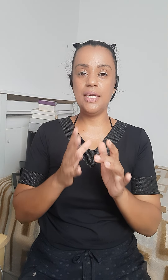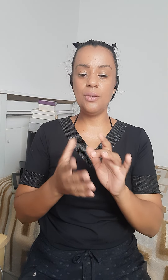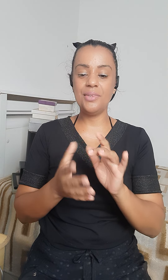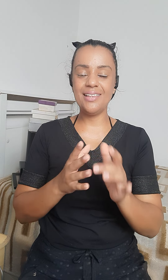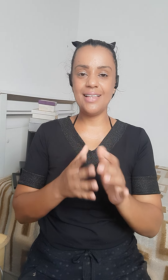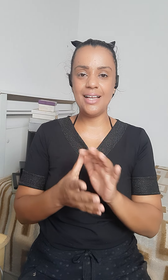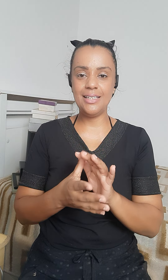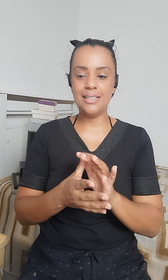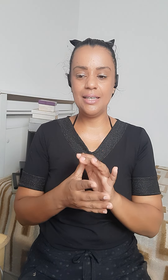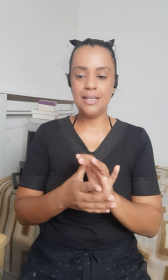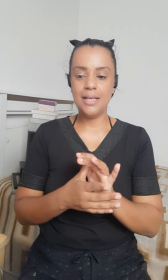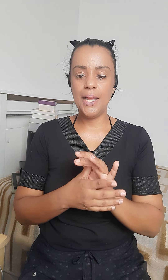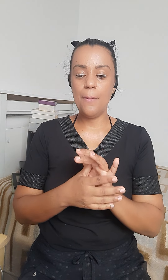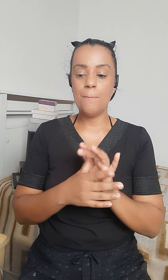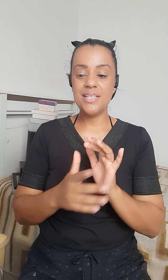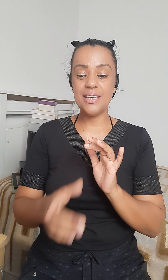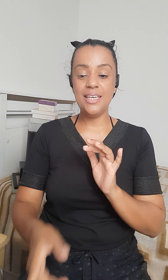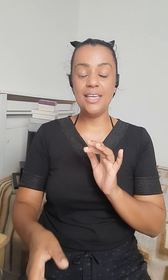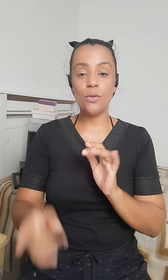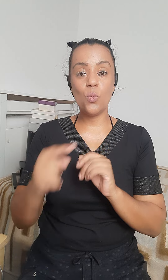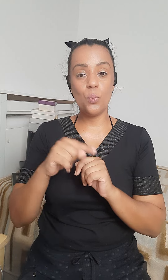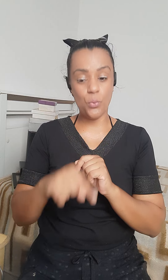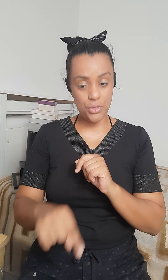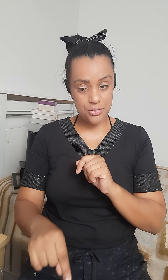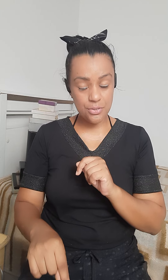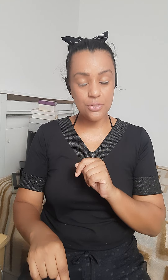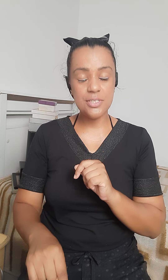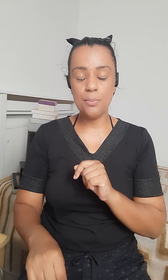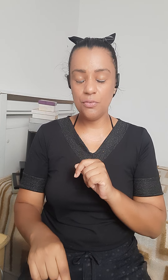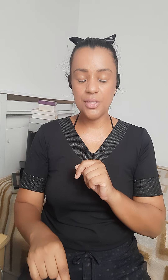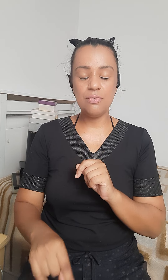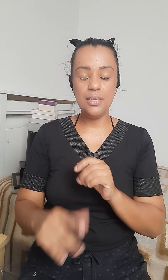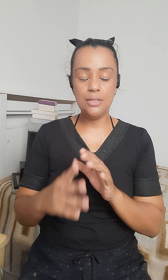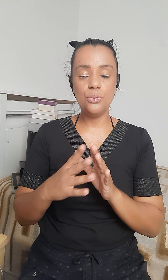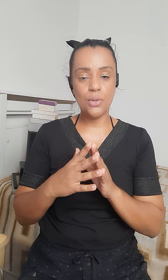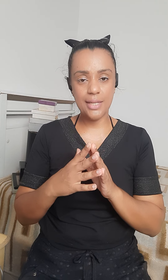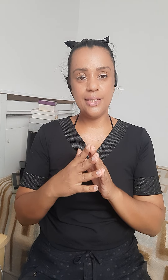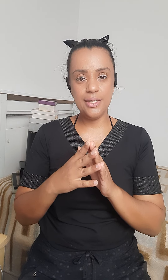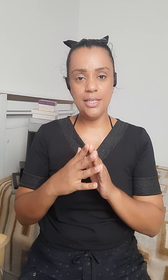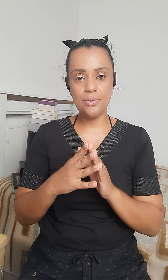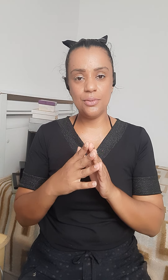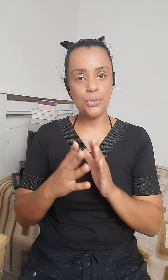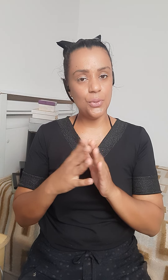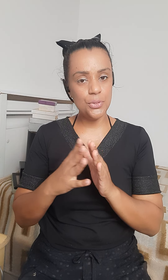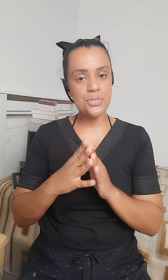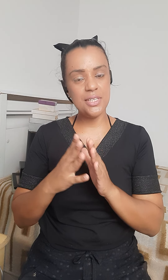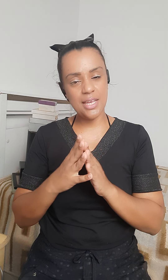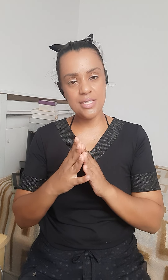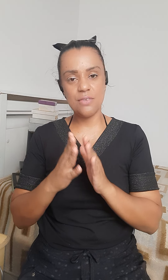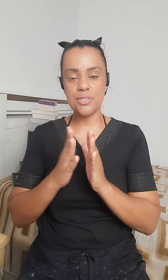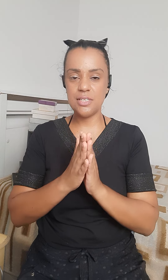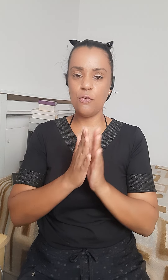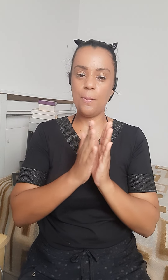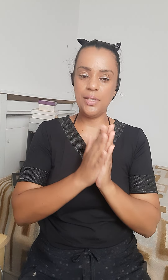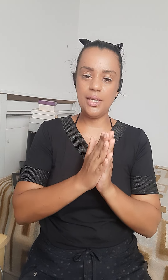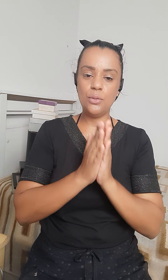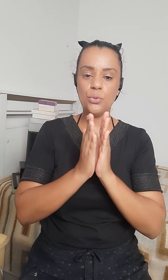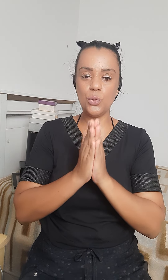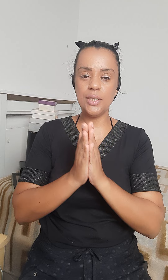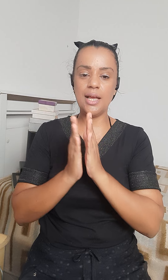um detalhe. Mas aí, por isso que eu sempre vou estar falando do caderninho. Todos os sinais que você for aprendendo, toda aula